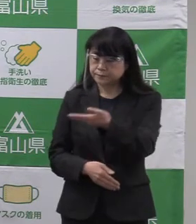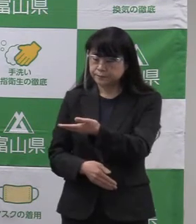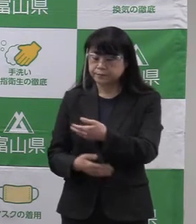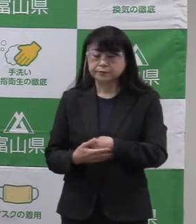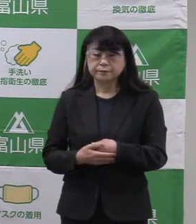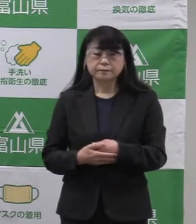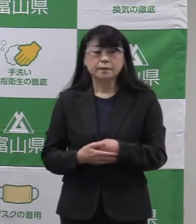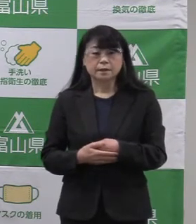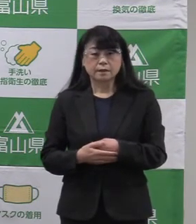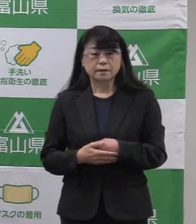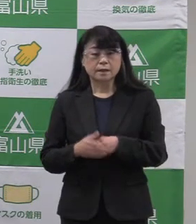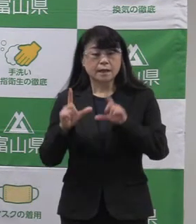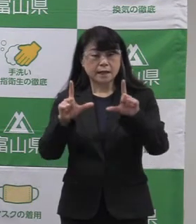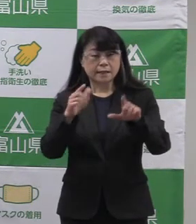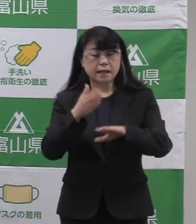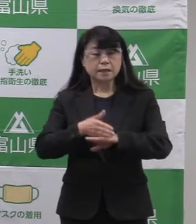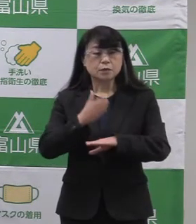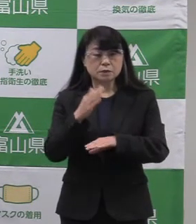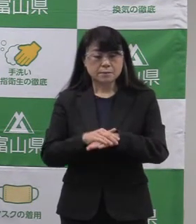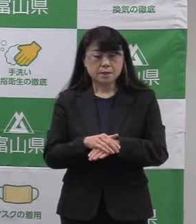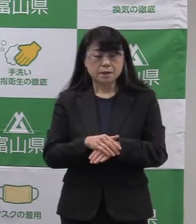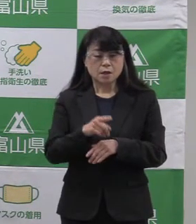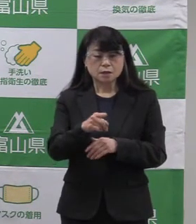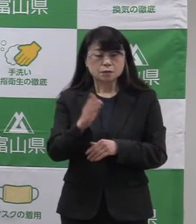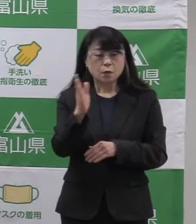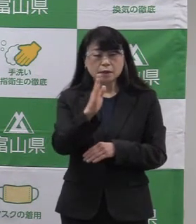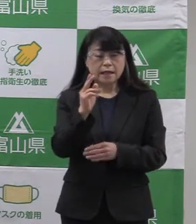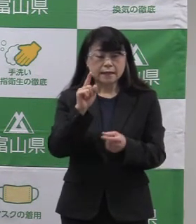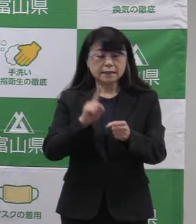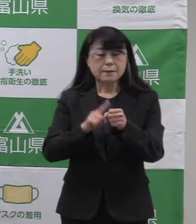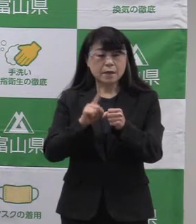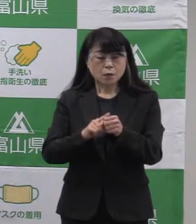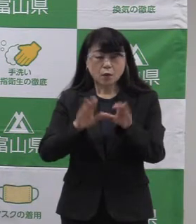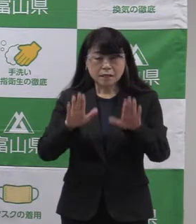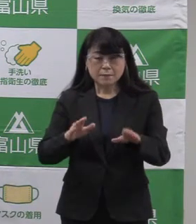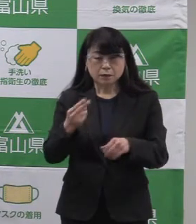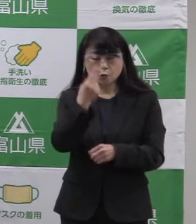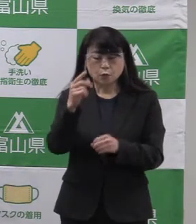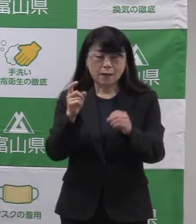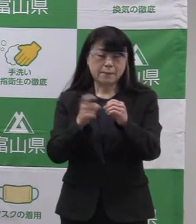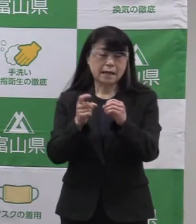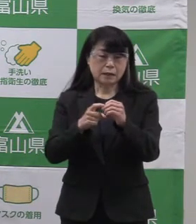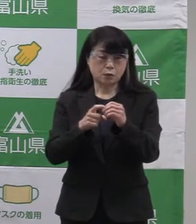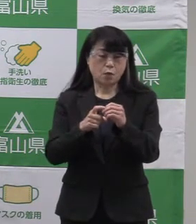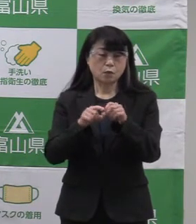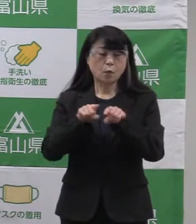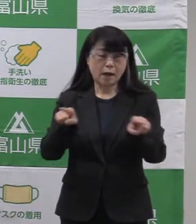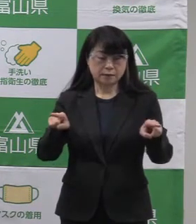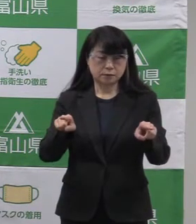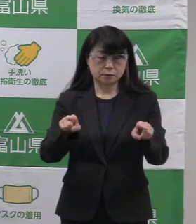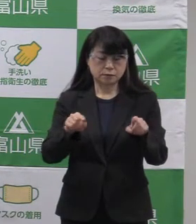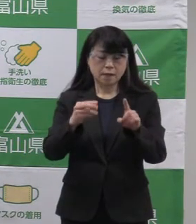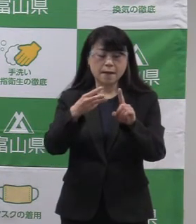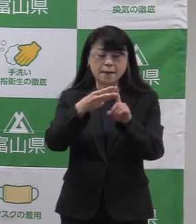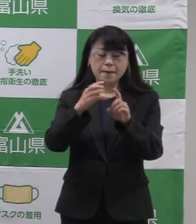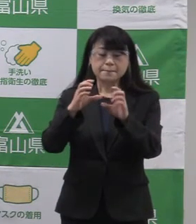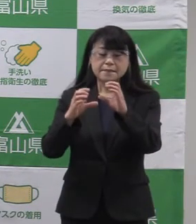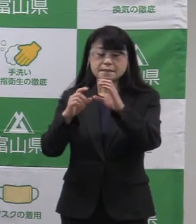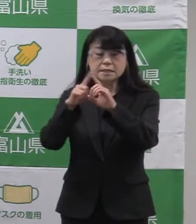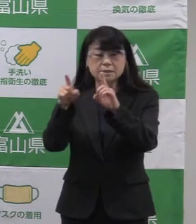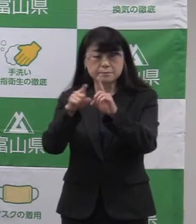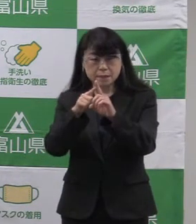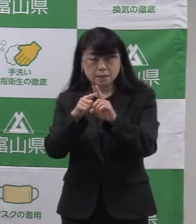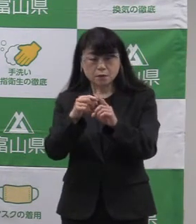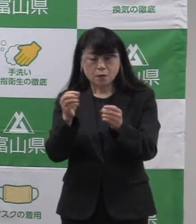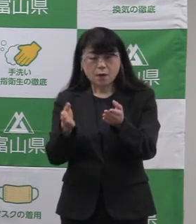はい、ありがとうございます。まずそうならないための今のこのテーマアラート、そして BCP の、再確認のお願いをし